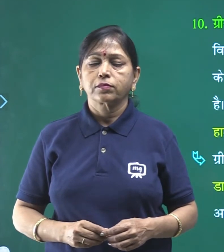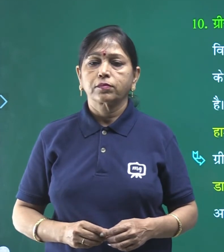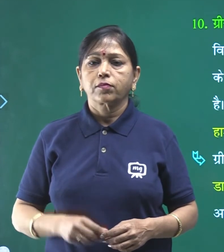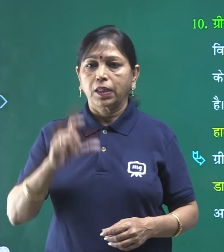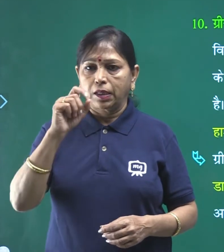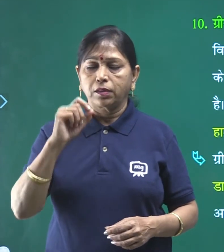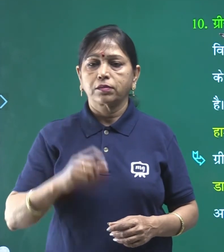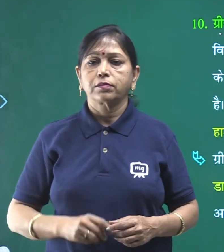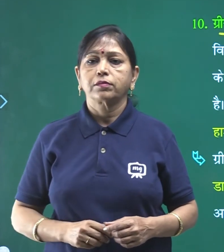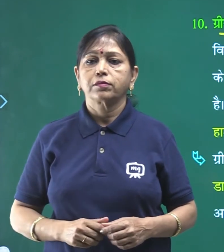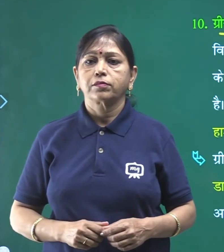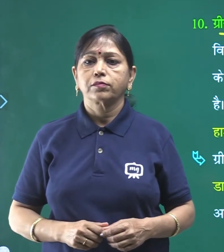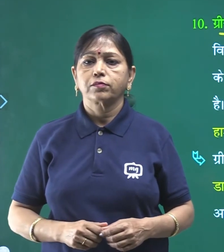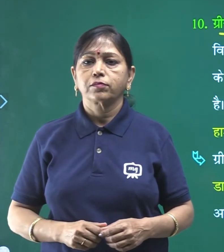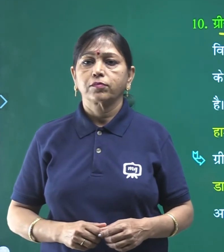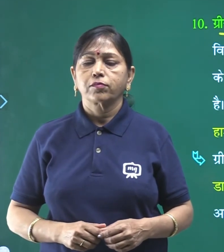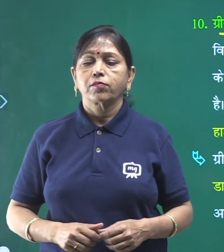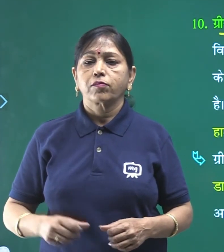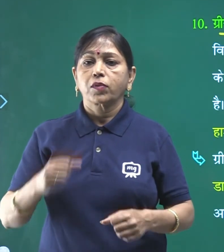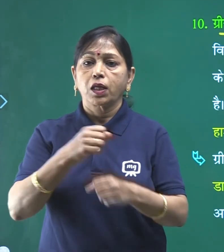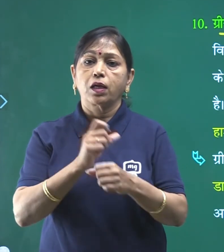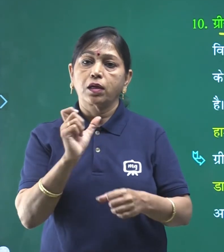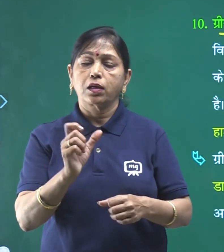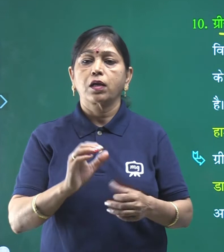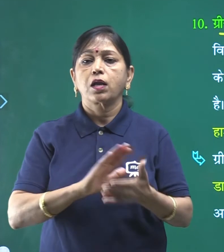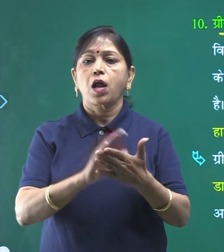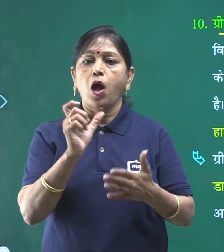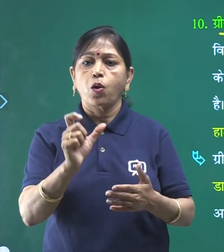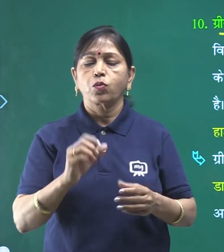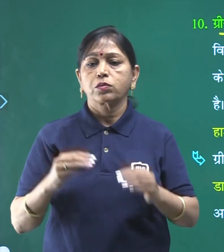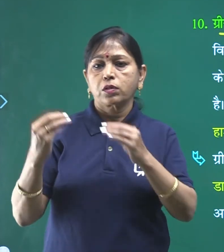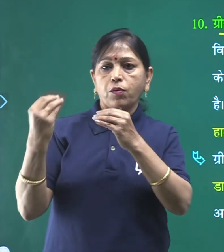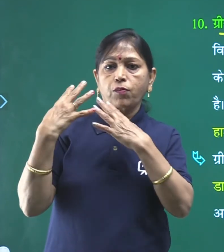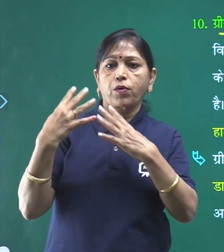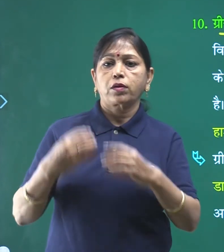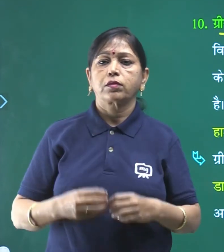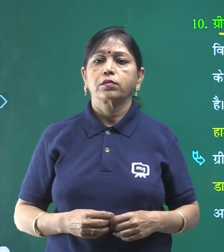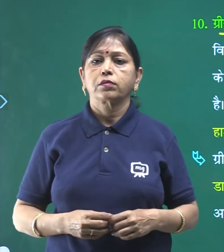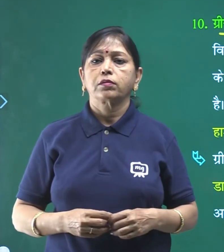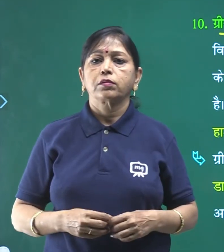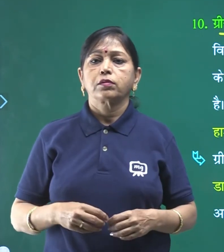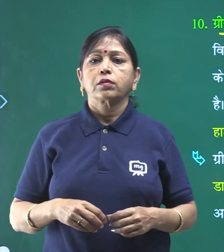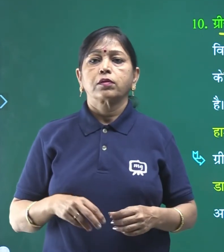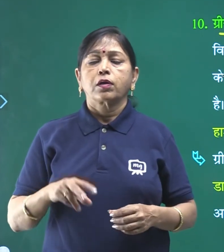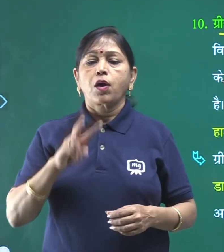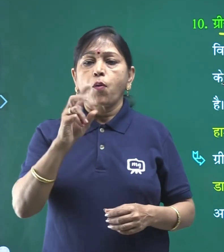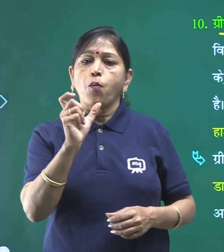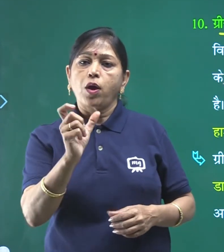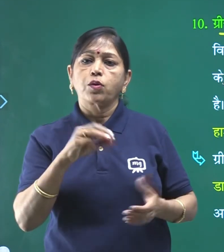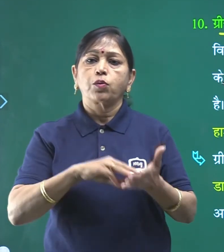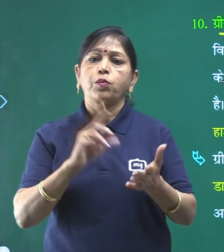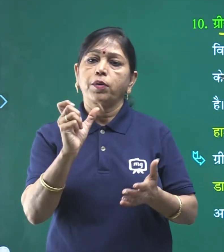कि दास ग्रीन हाउस प्रभाव है कि वायुमंडल में